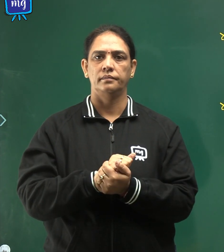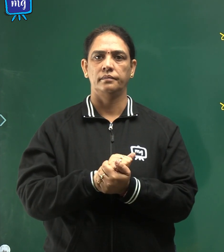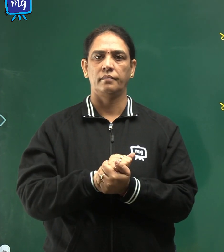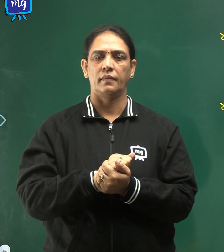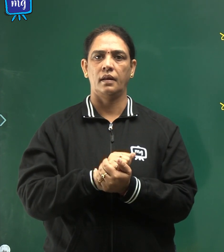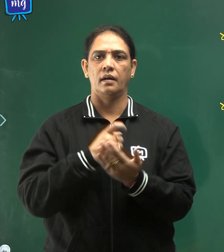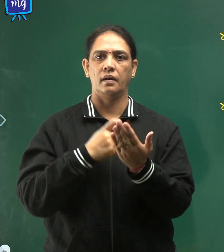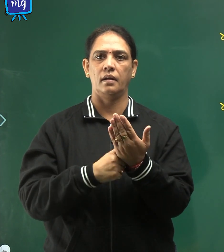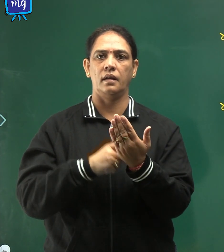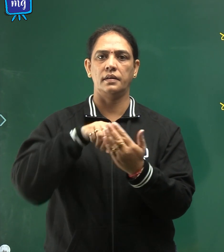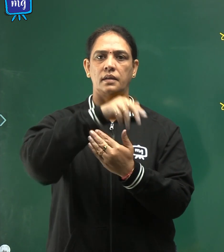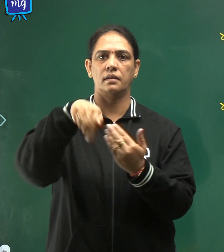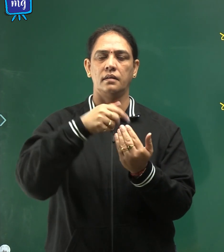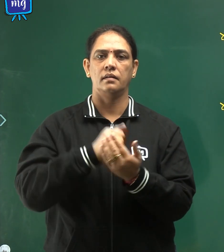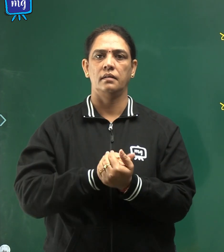संबंध